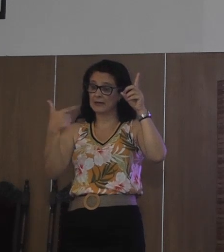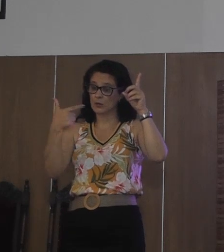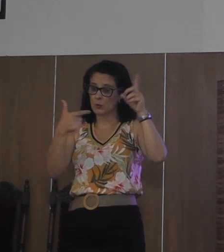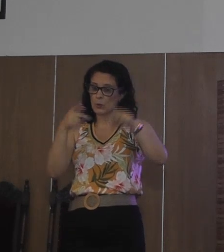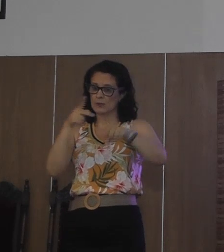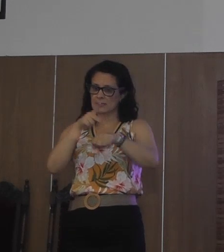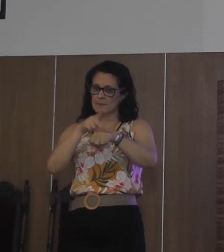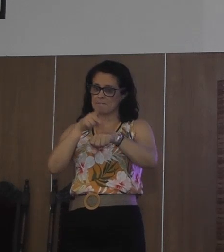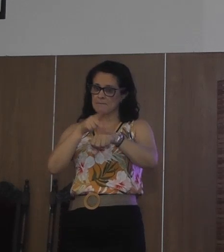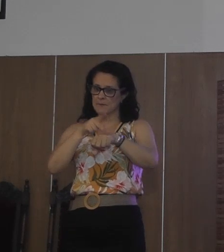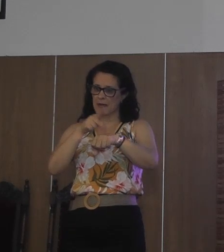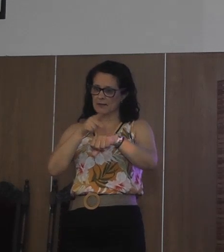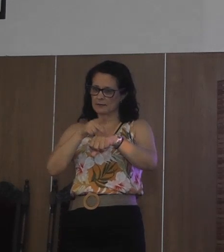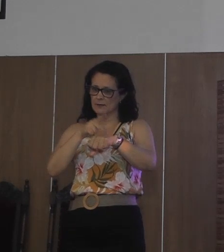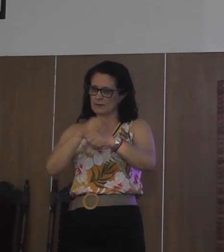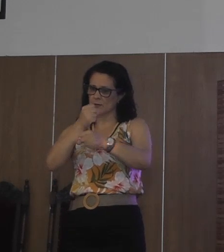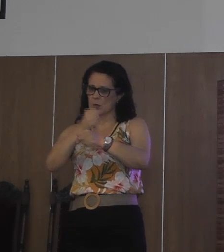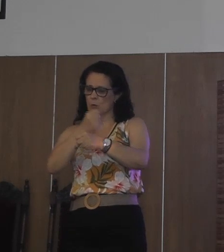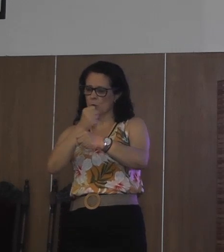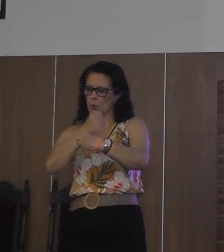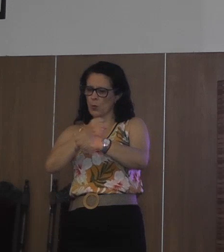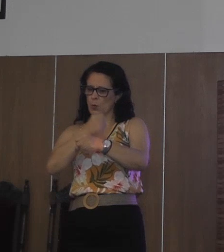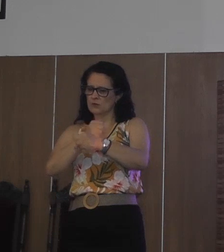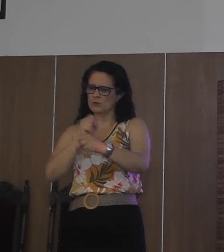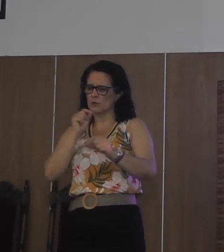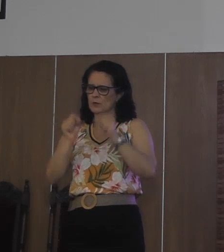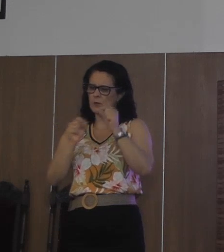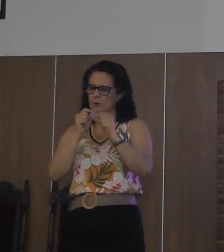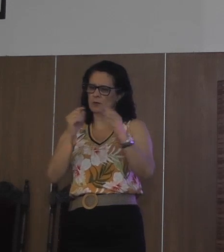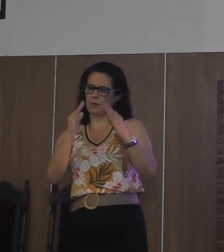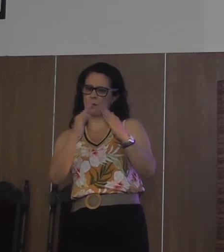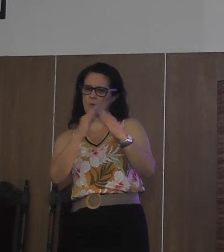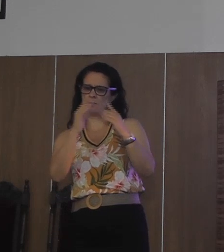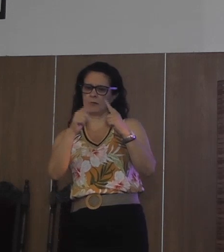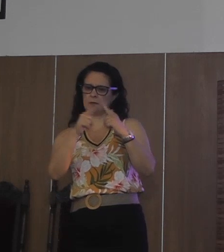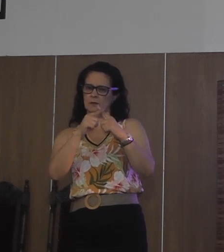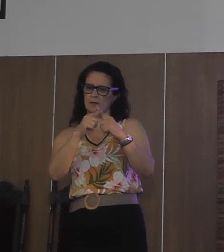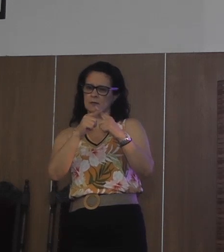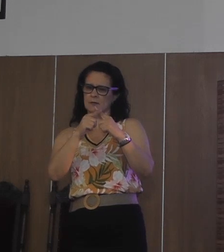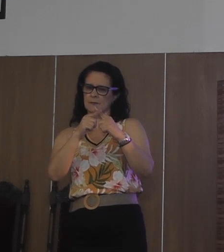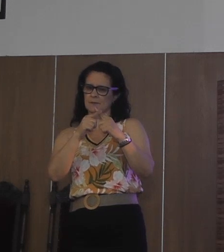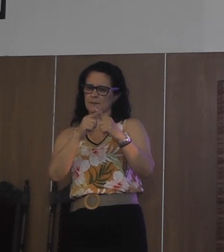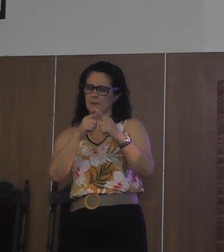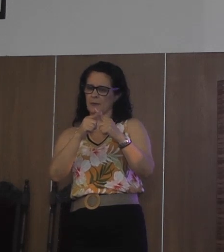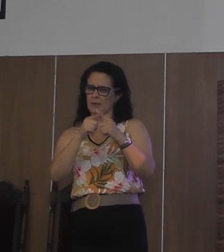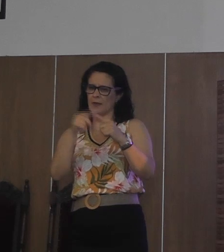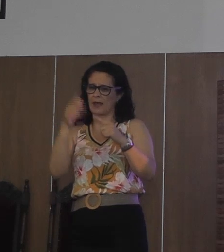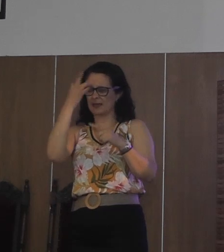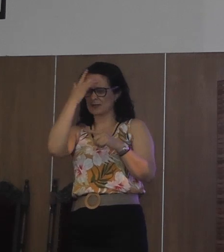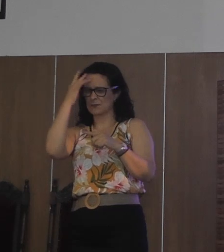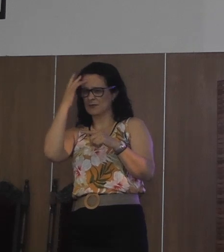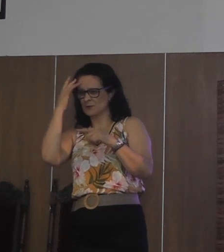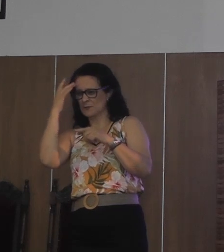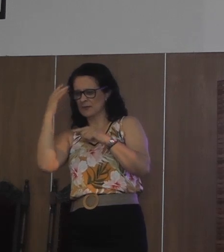as próximas gerações saber que o Deus de Israel fez o povo passar em terra seca.